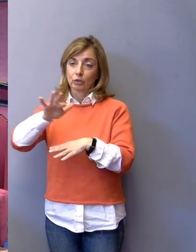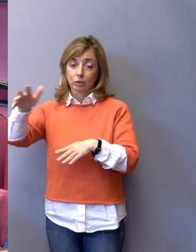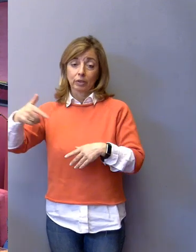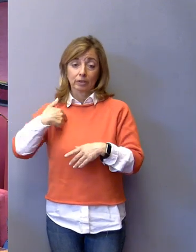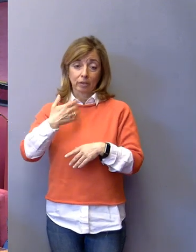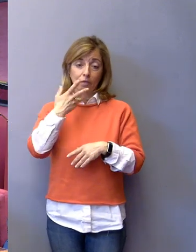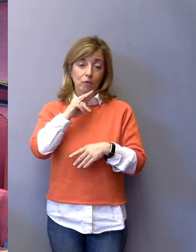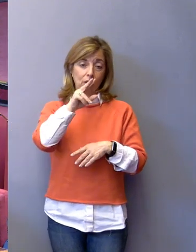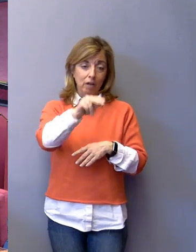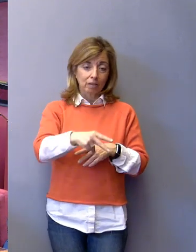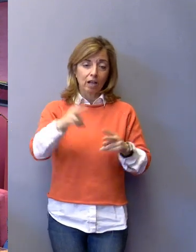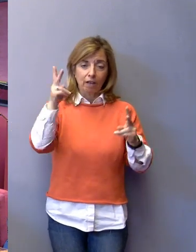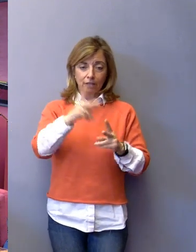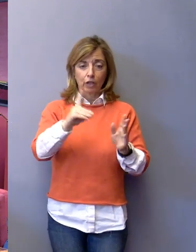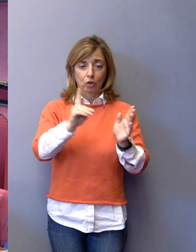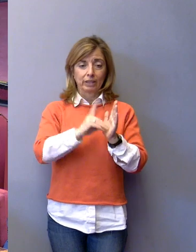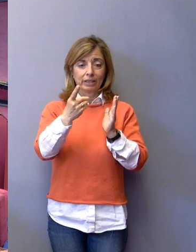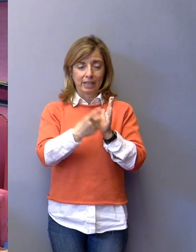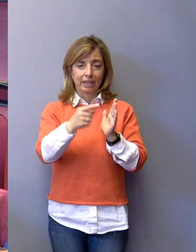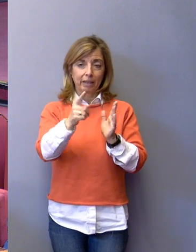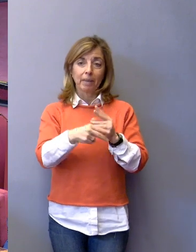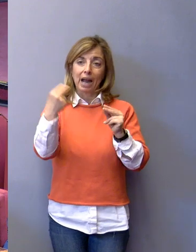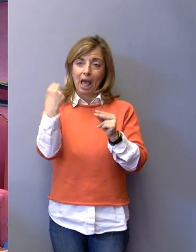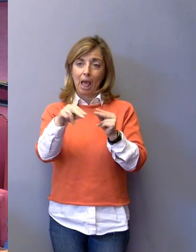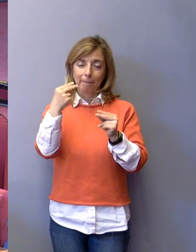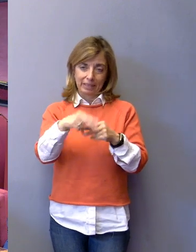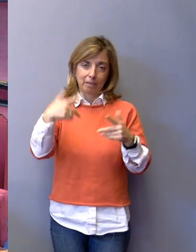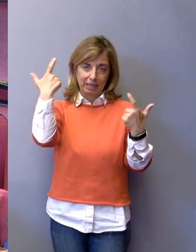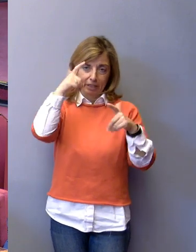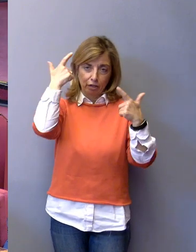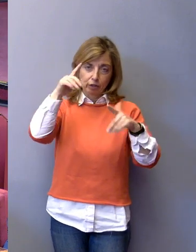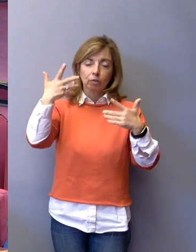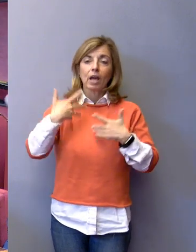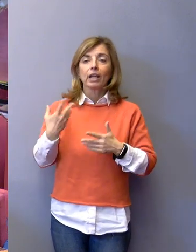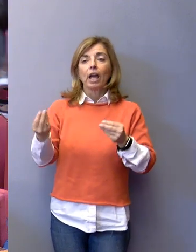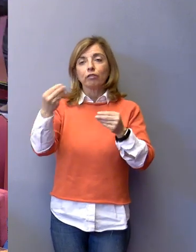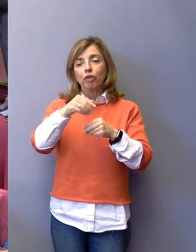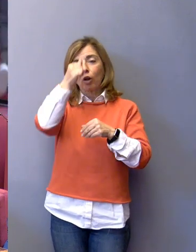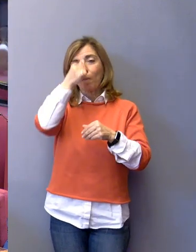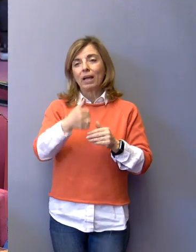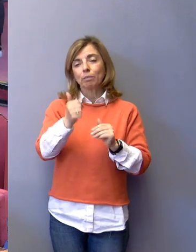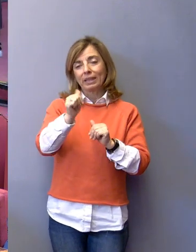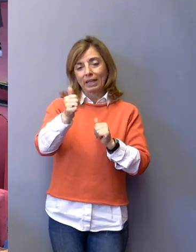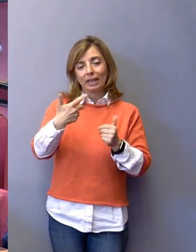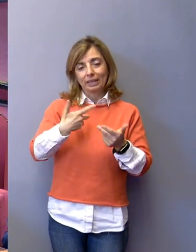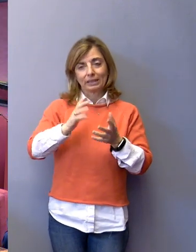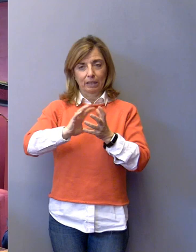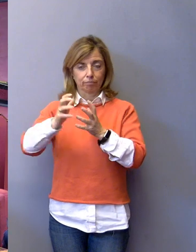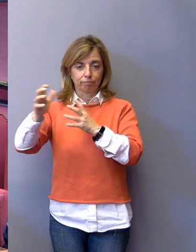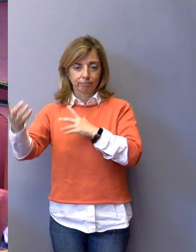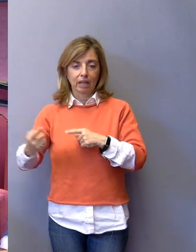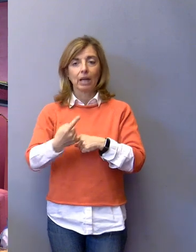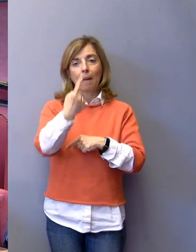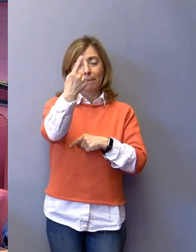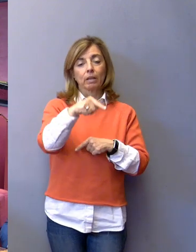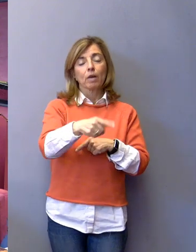libera è difficile inventarla perché ha in sé uno o più aspetti caratterizzanti uno è che volete variare il piano urbanistico